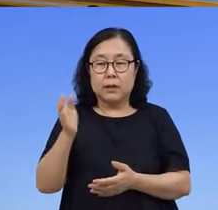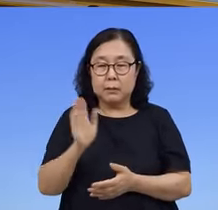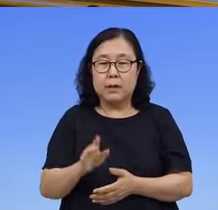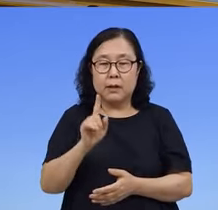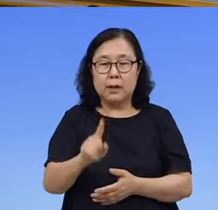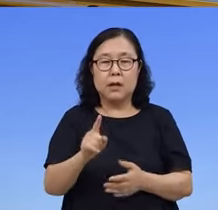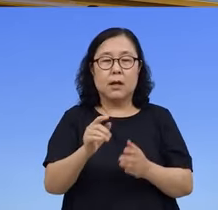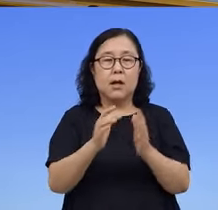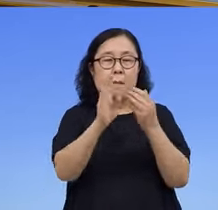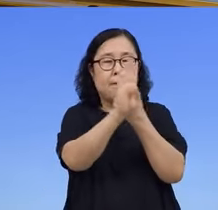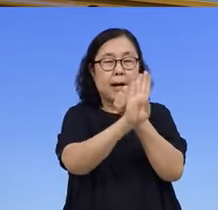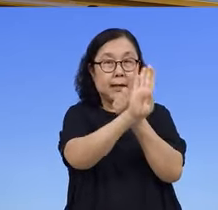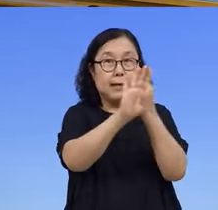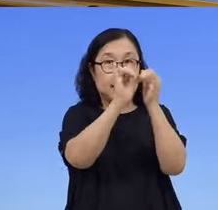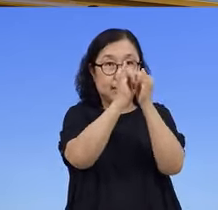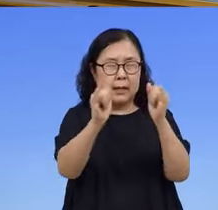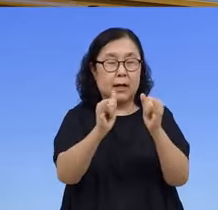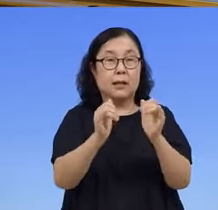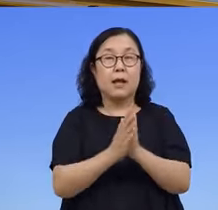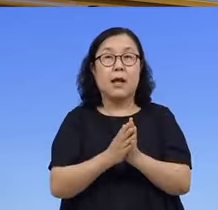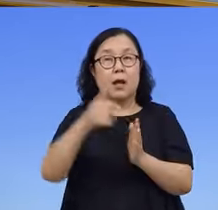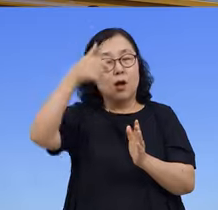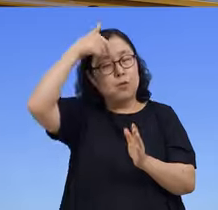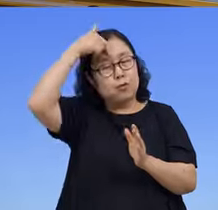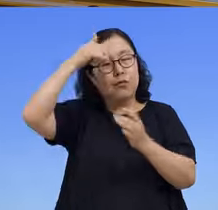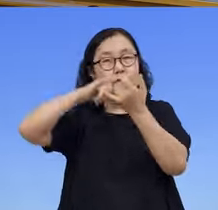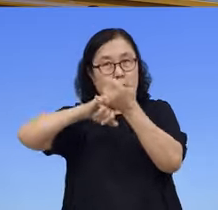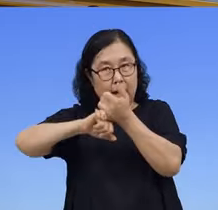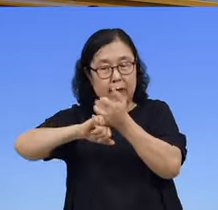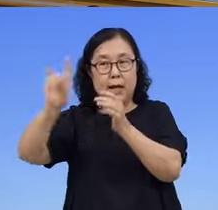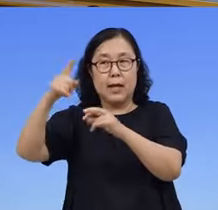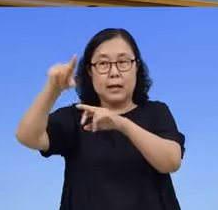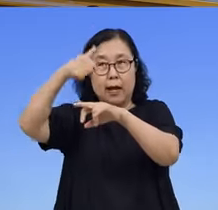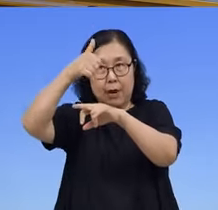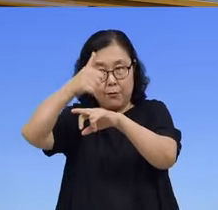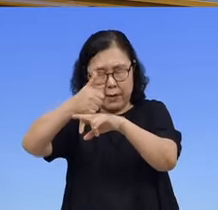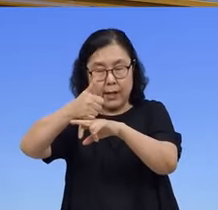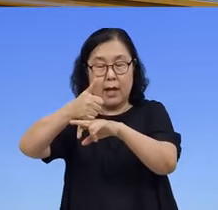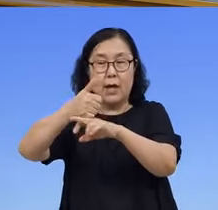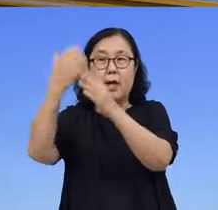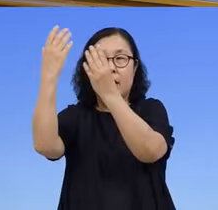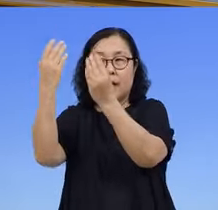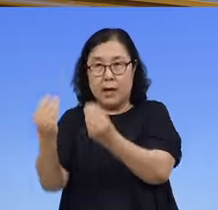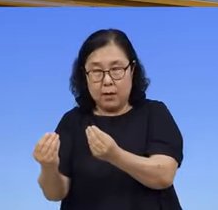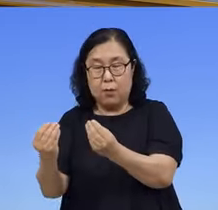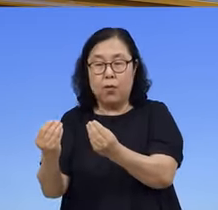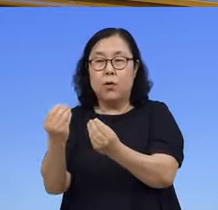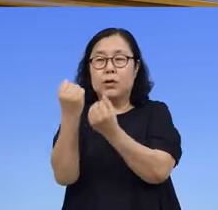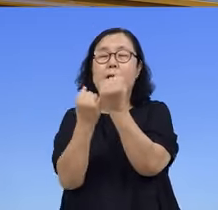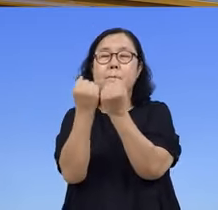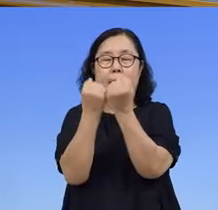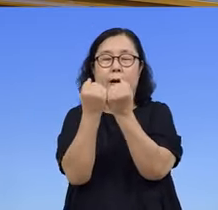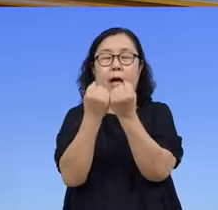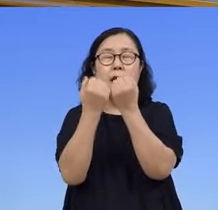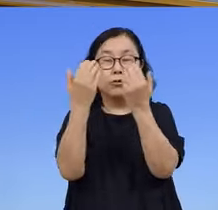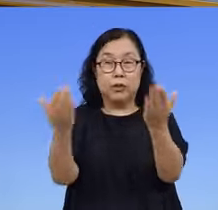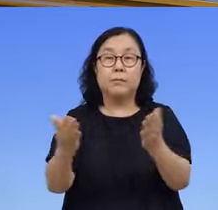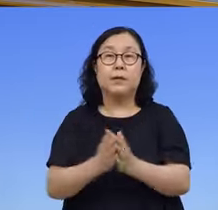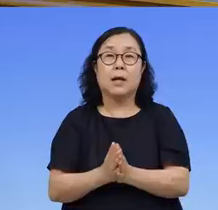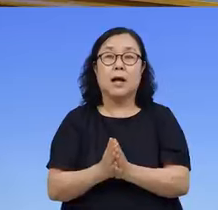거는 바리새인들에 대해서 예수님께서 구약의 그 다윗의 사례를 들어서 설명을 해 주십니다. 그게